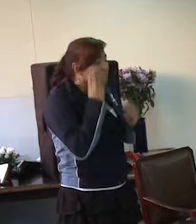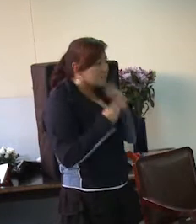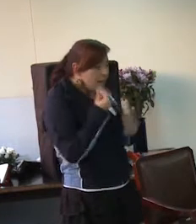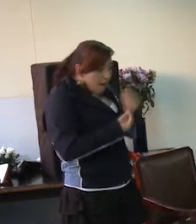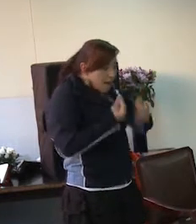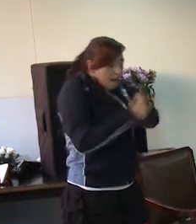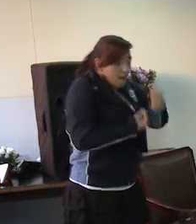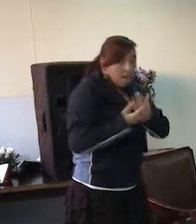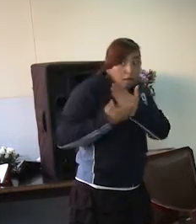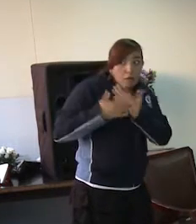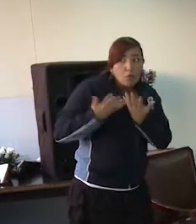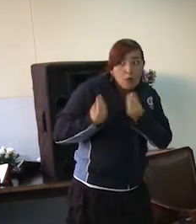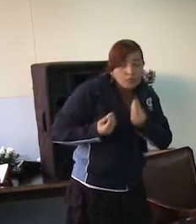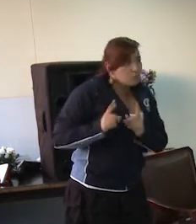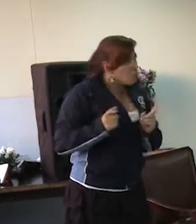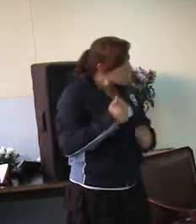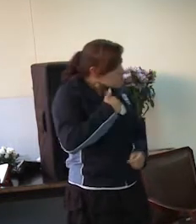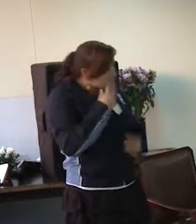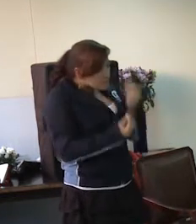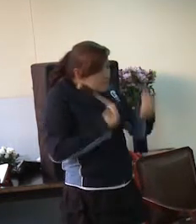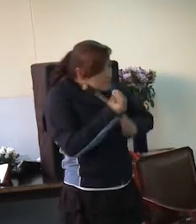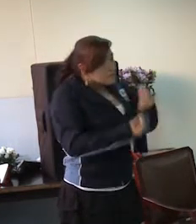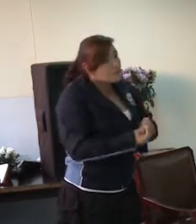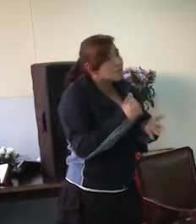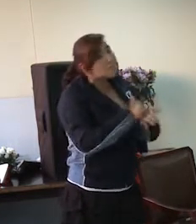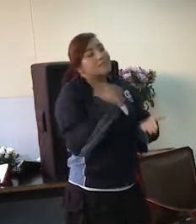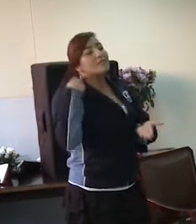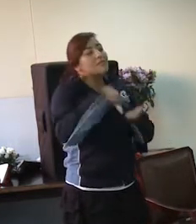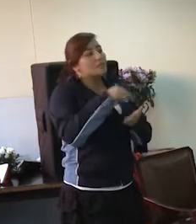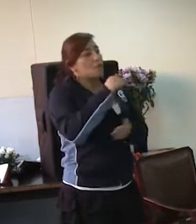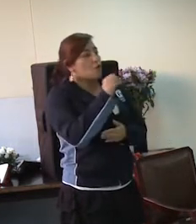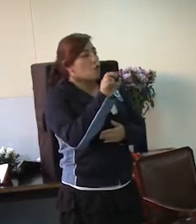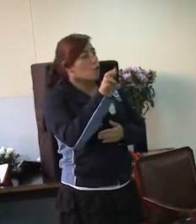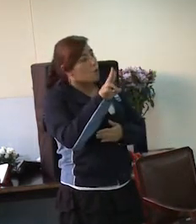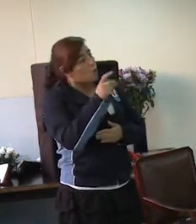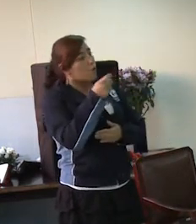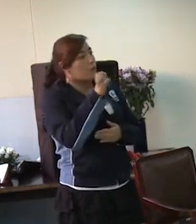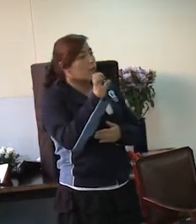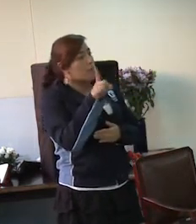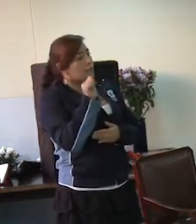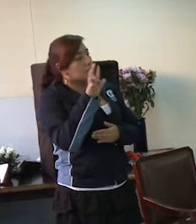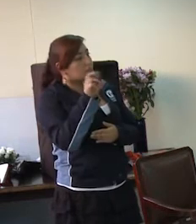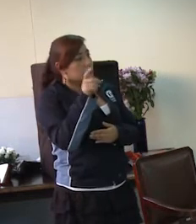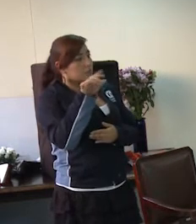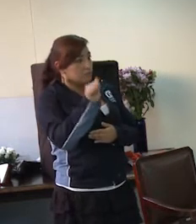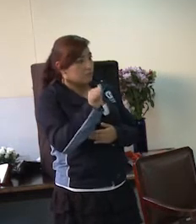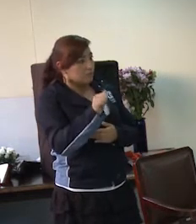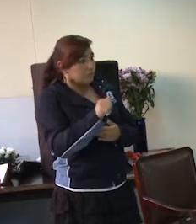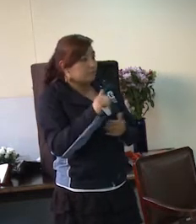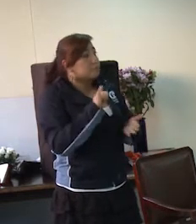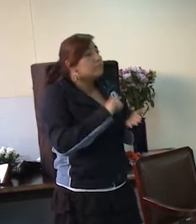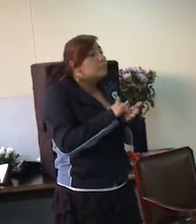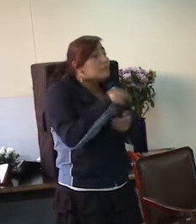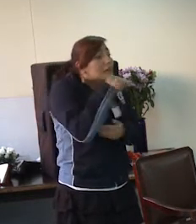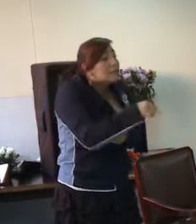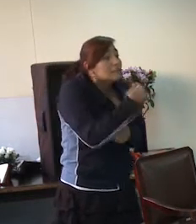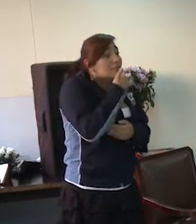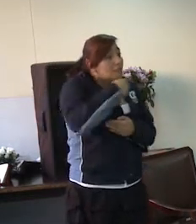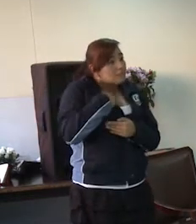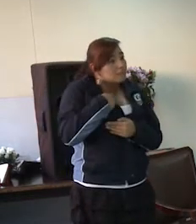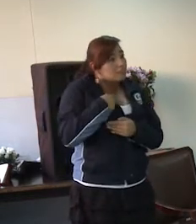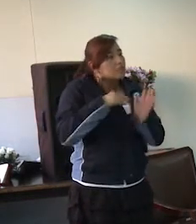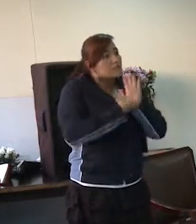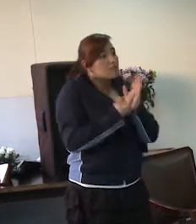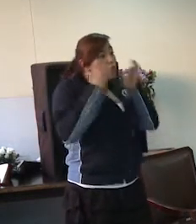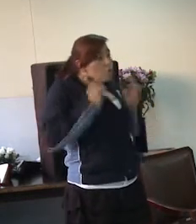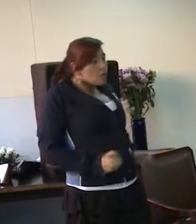las relaciones, que pasa por cada uno de ellos, como lo decía Jorge La Rosa, eso que me pasa. Y es que eso que me pasa transita por el cuerpo